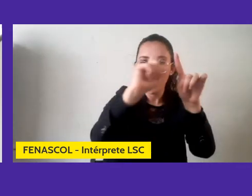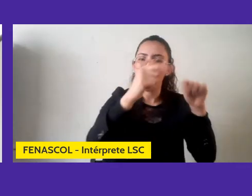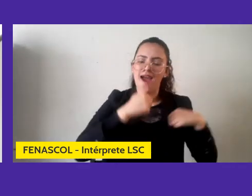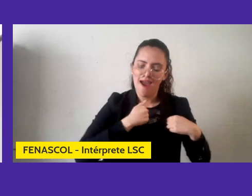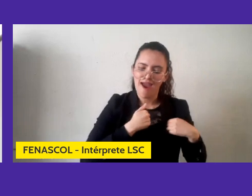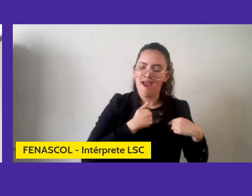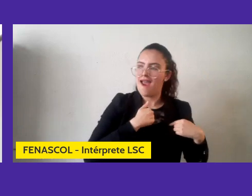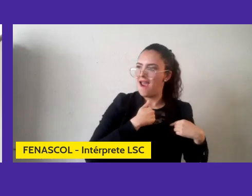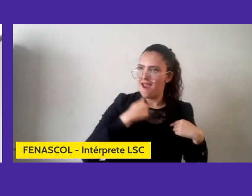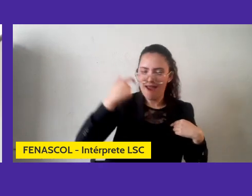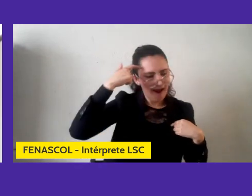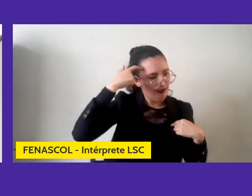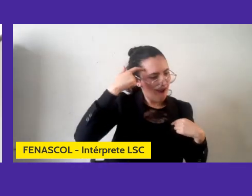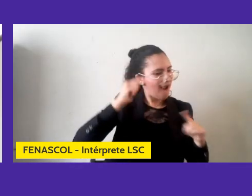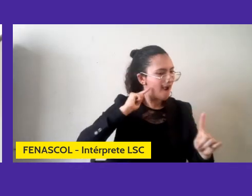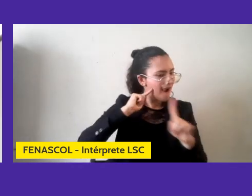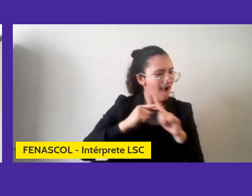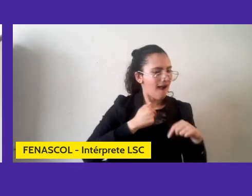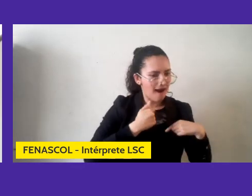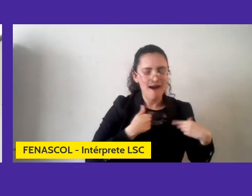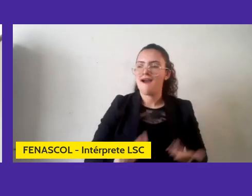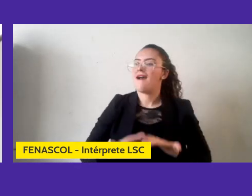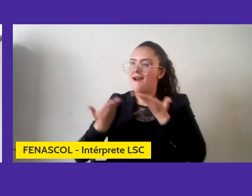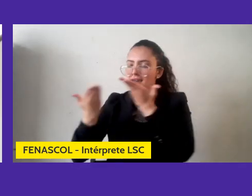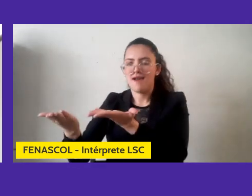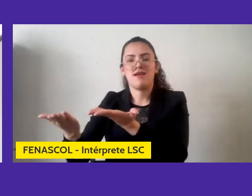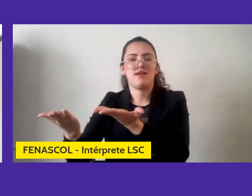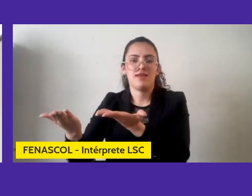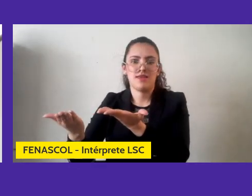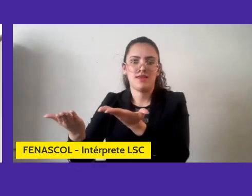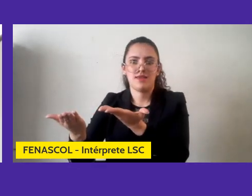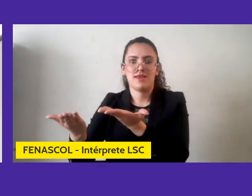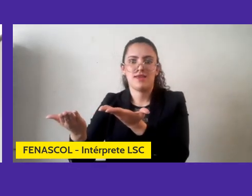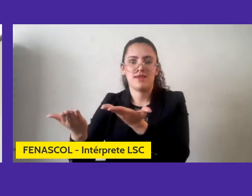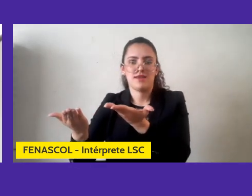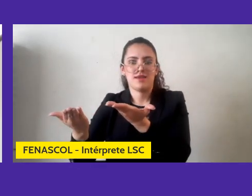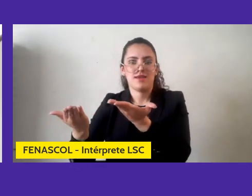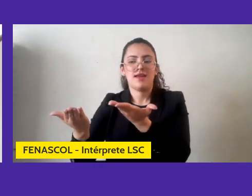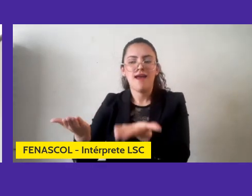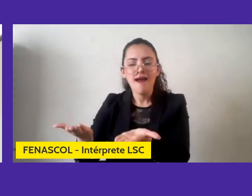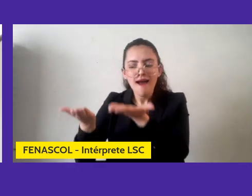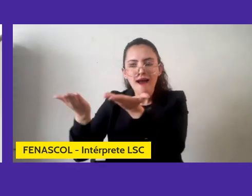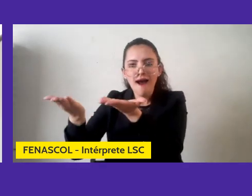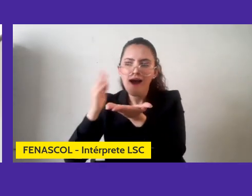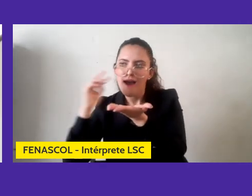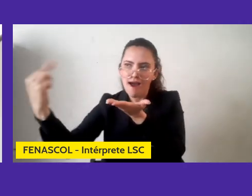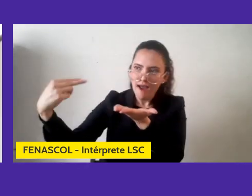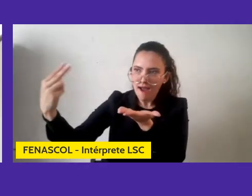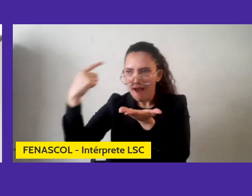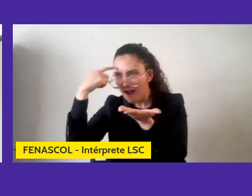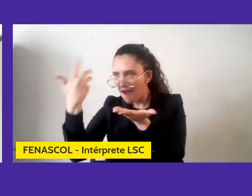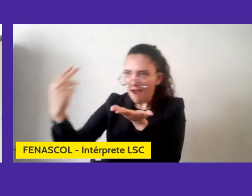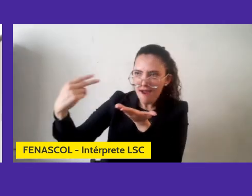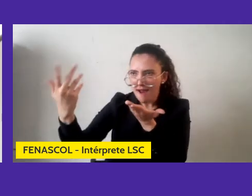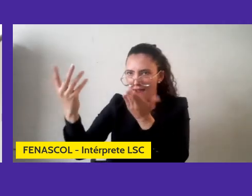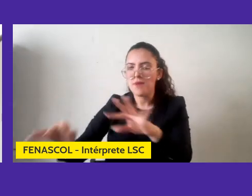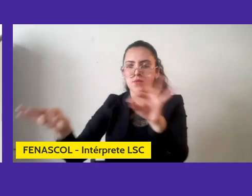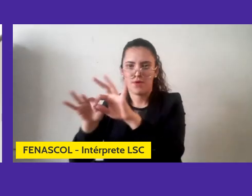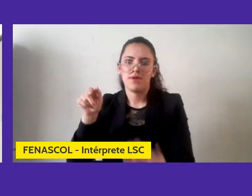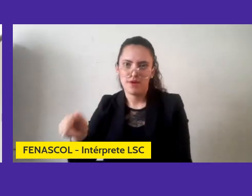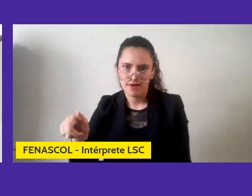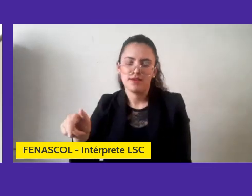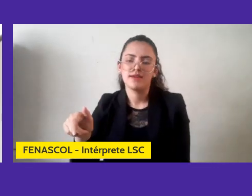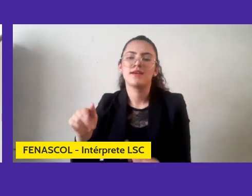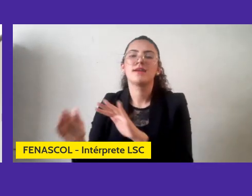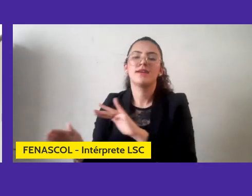Creo que es lo primero que haría para que tu contenido primero se testee y segundo entras a tener relación con